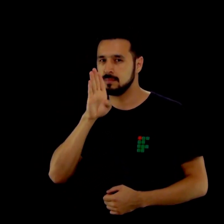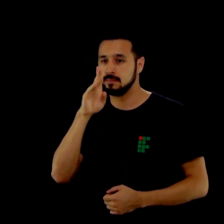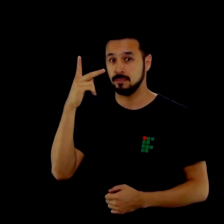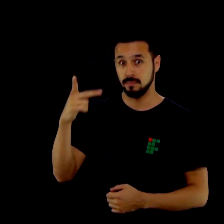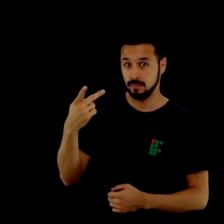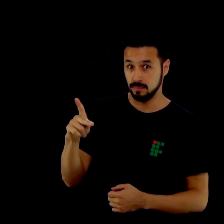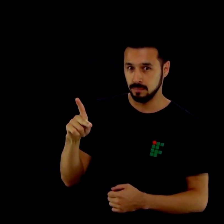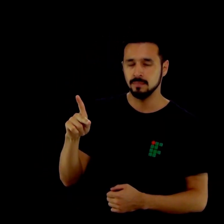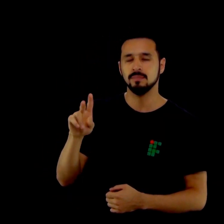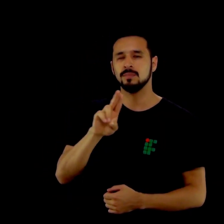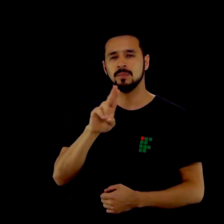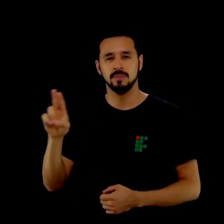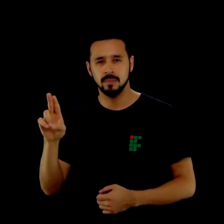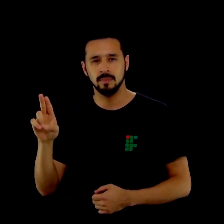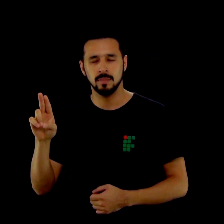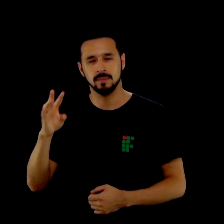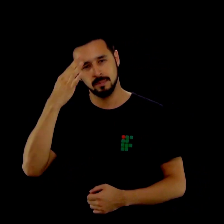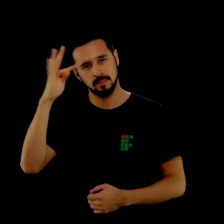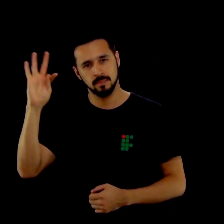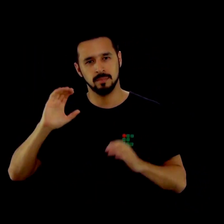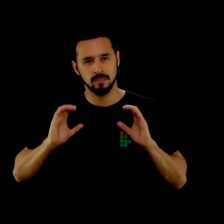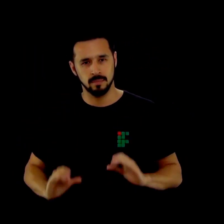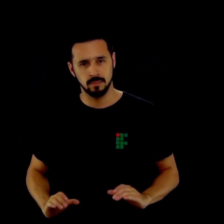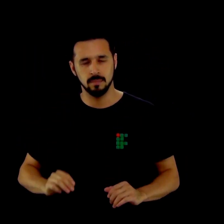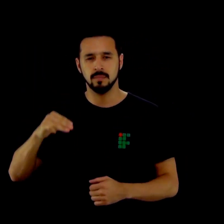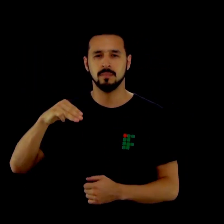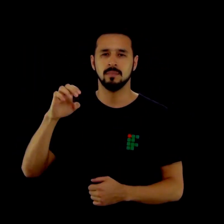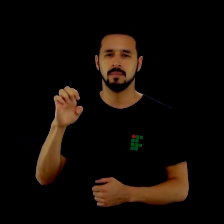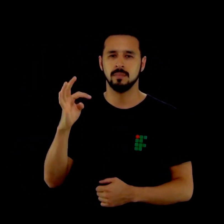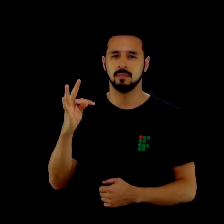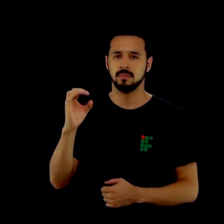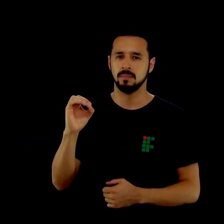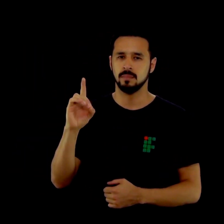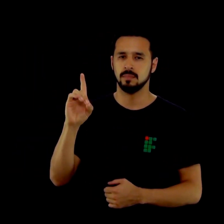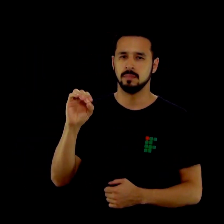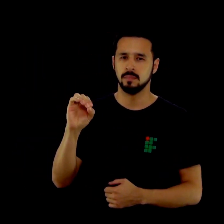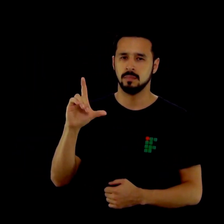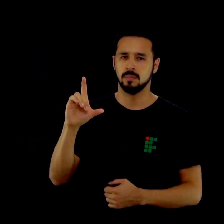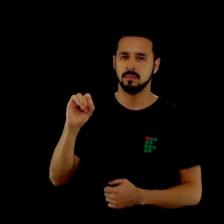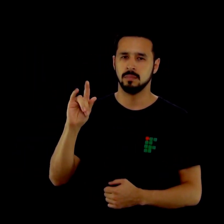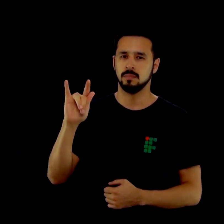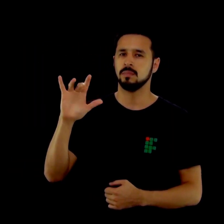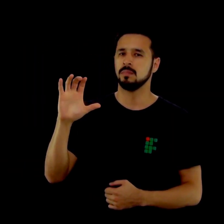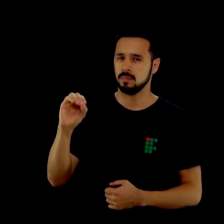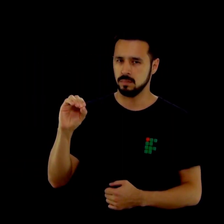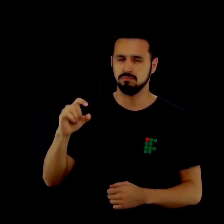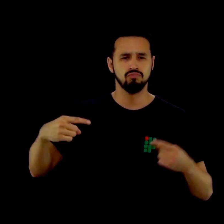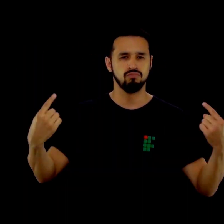sua de behaviorismo metodológico.